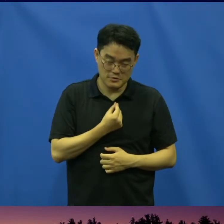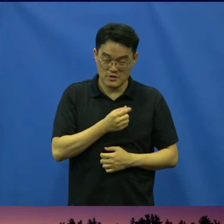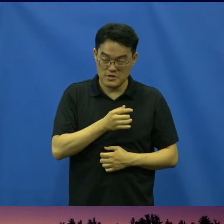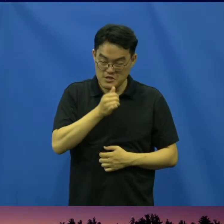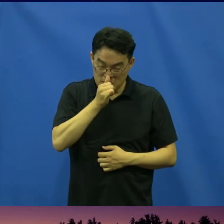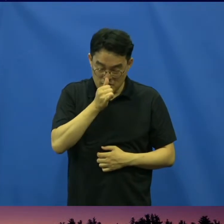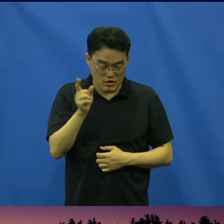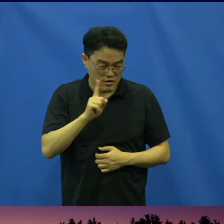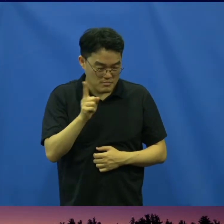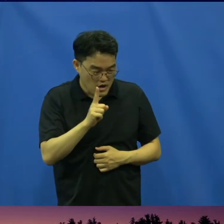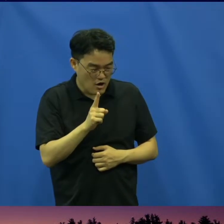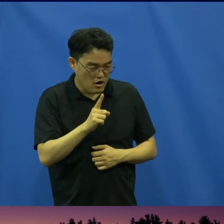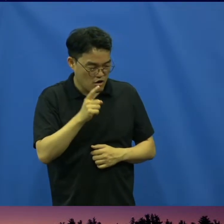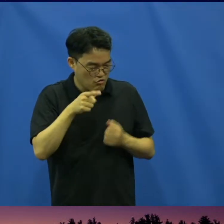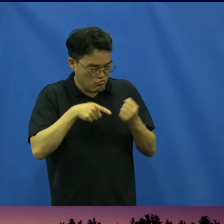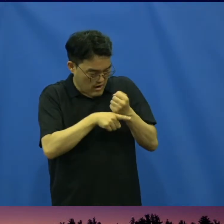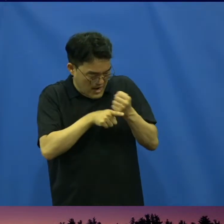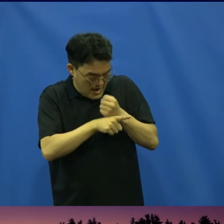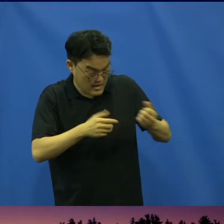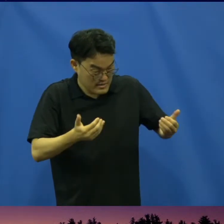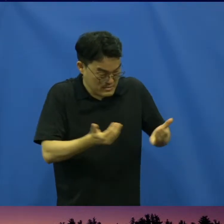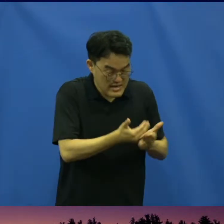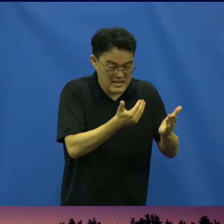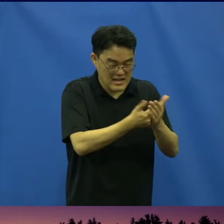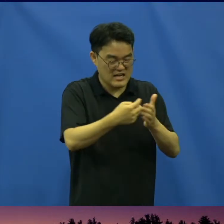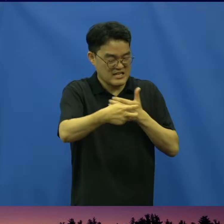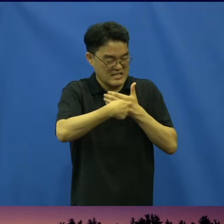그러나 불가능한 것입니다. 불가능한 거죠.